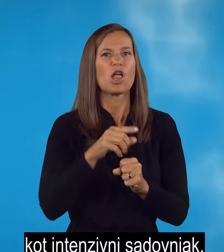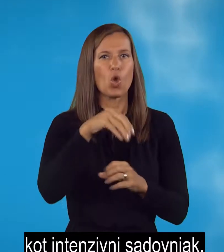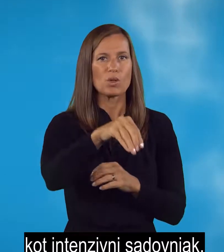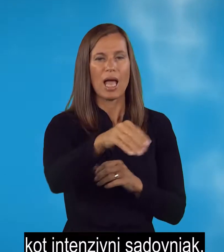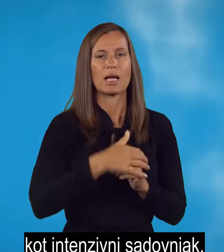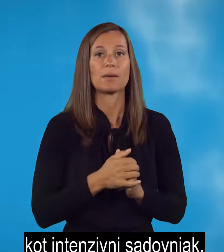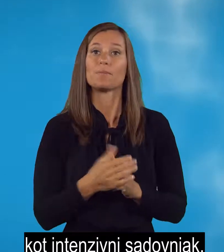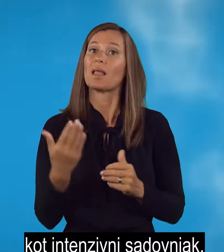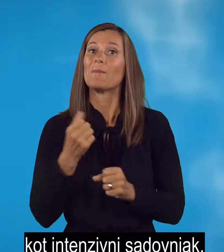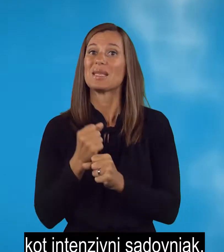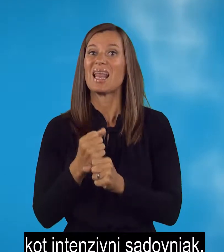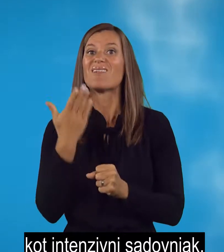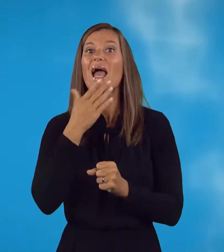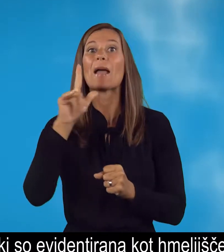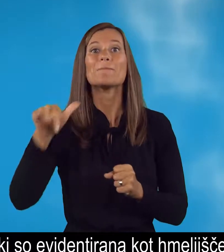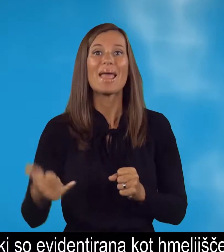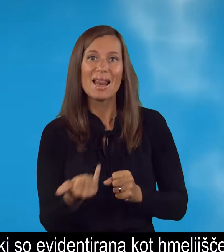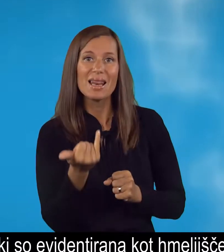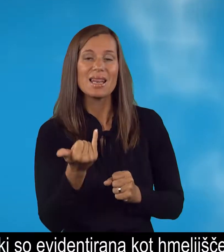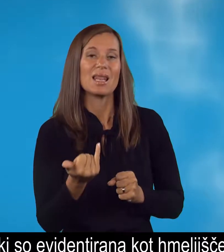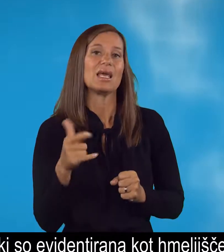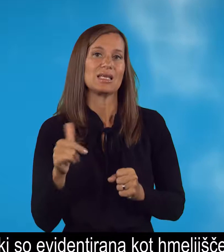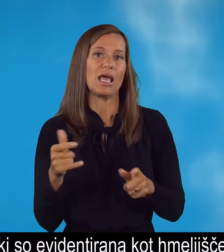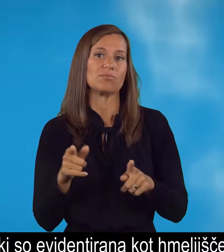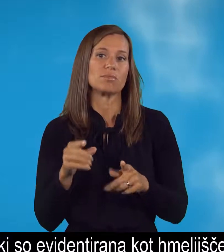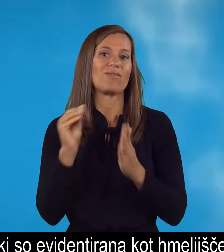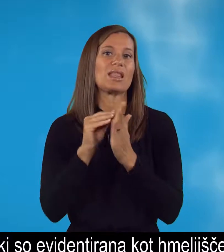pridelava hmelja na zemljiščih, ki so evidentirana kot hmeljišče,